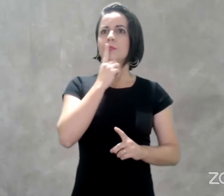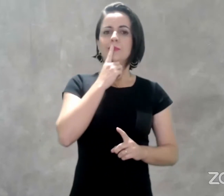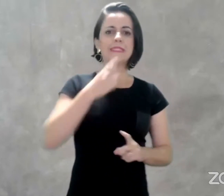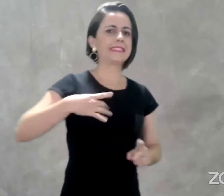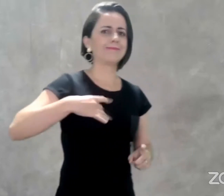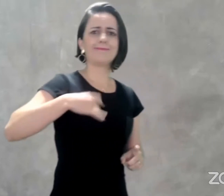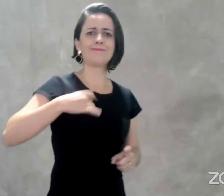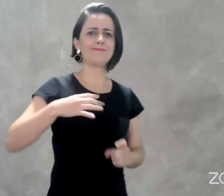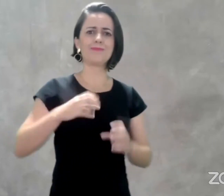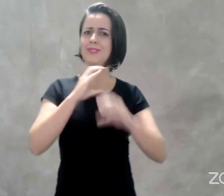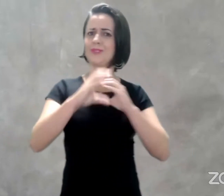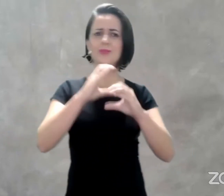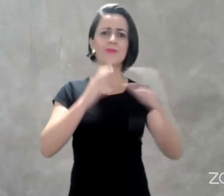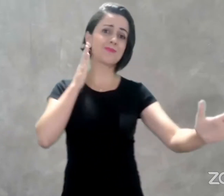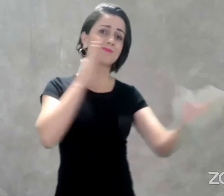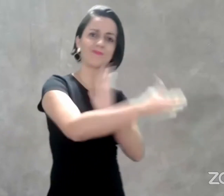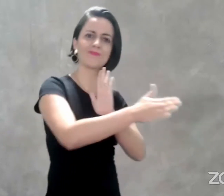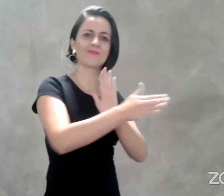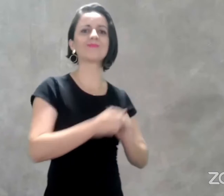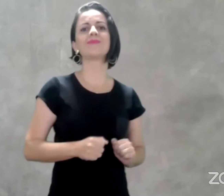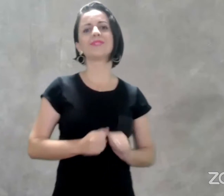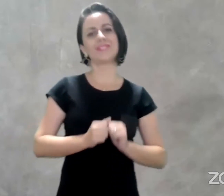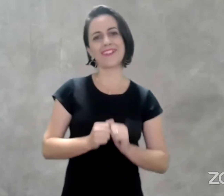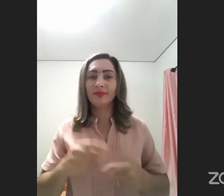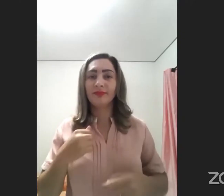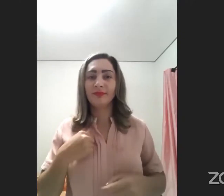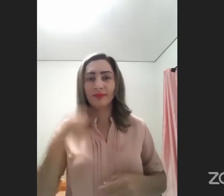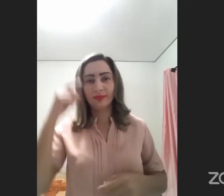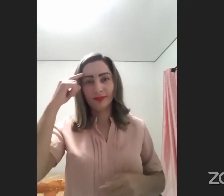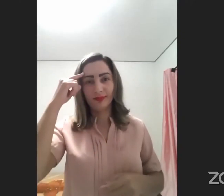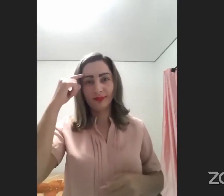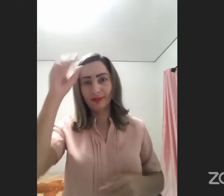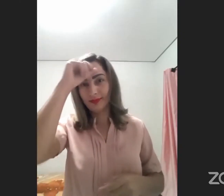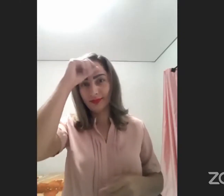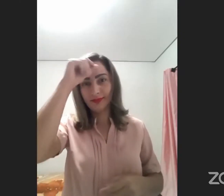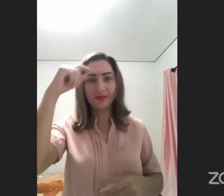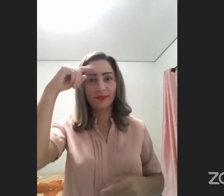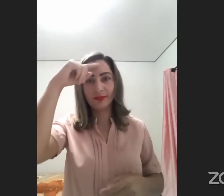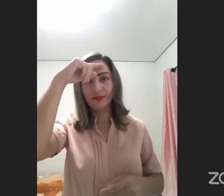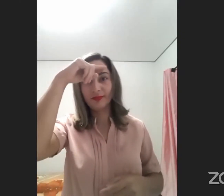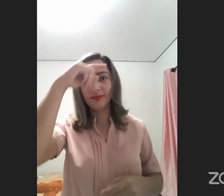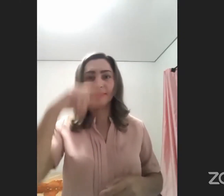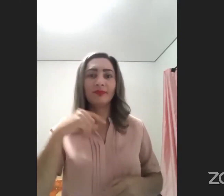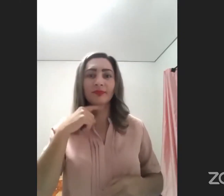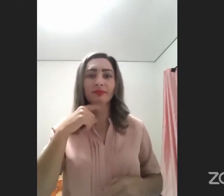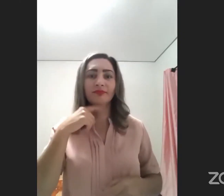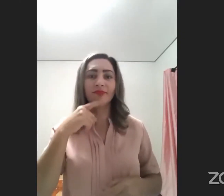ela ficou desesperada e percebeu que precisava aprender o idioma. Ou a Isabel, que conta que nunca passou pela cabeça dela a ideia de aprender